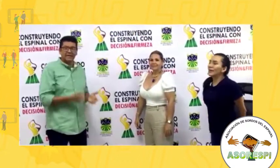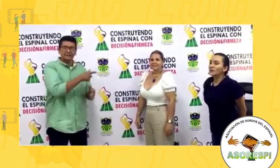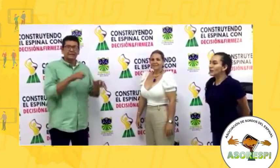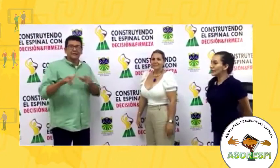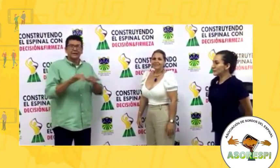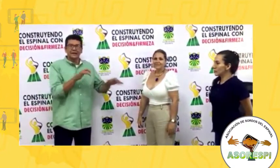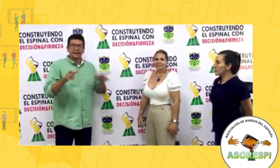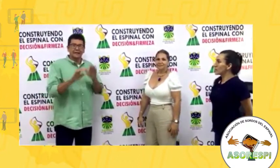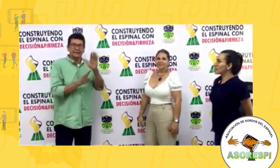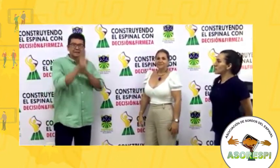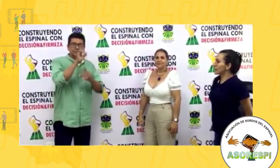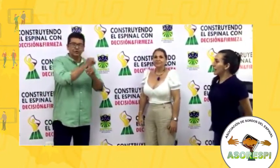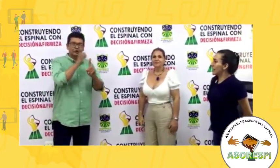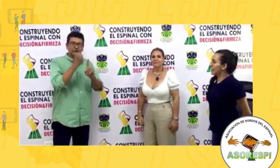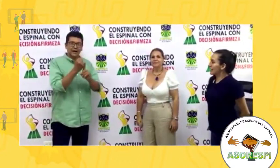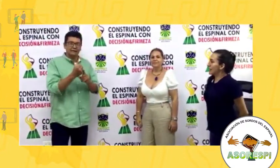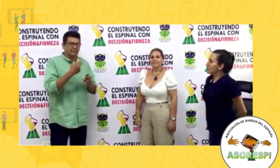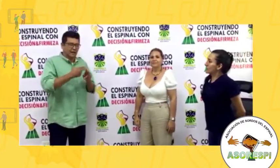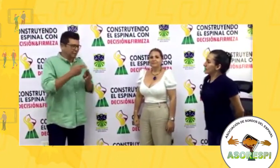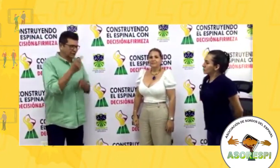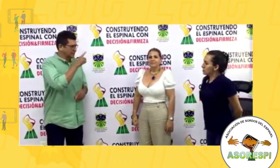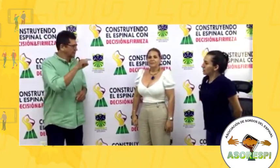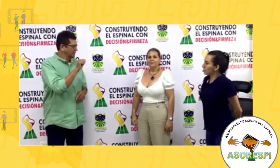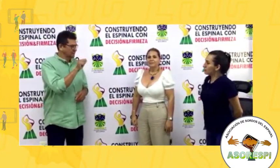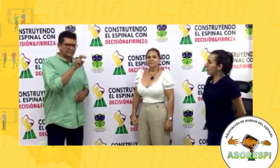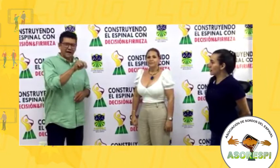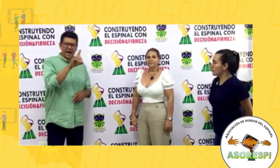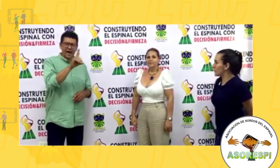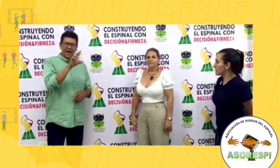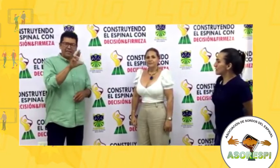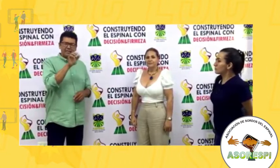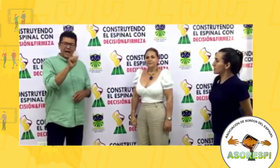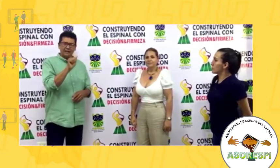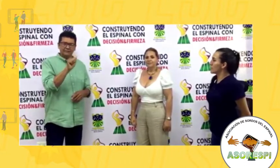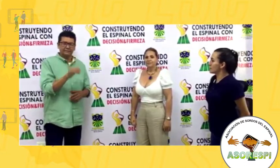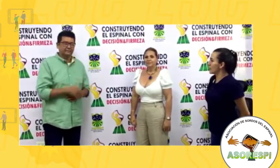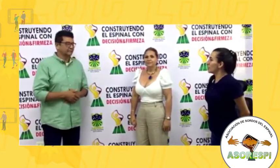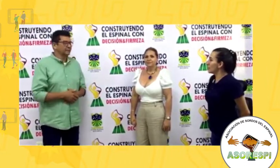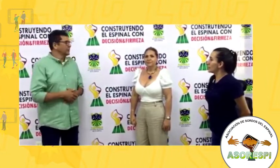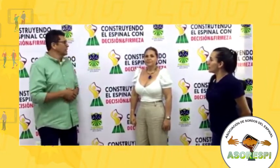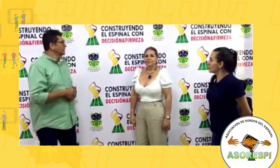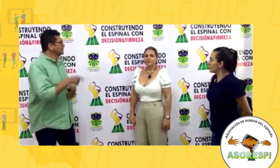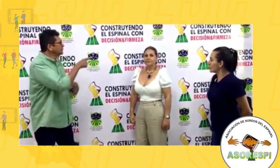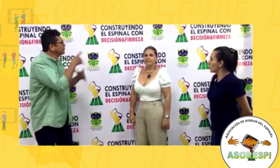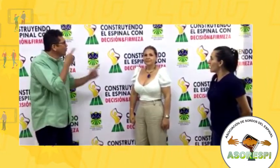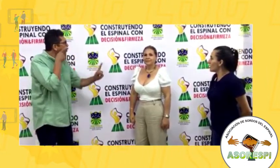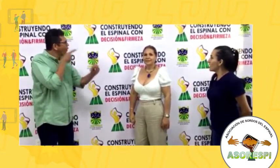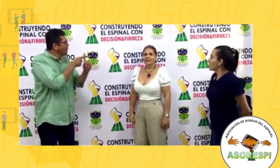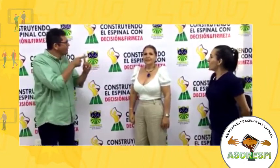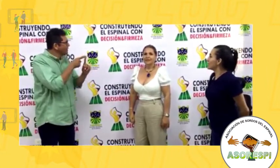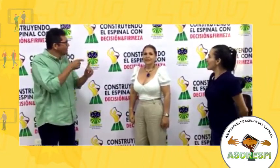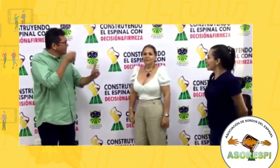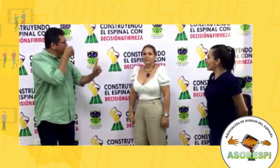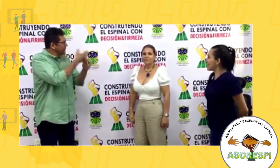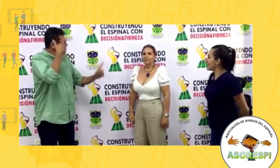saludo para todas las personas. Hoy estamos acá en la Administración Municipal del Departamento del Municipio de La Espinal con la directora,